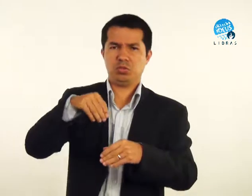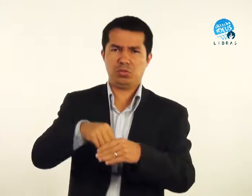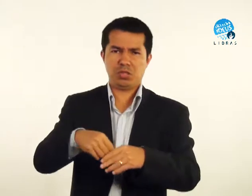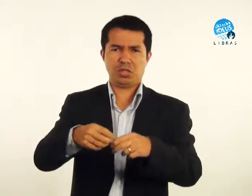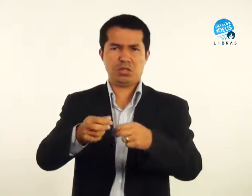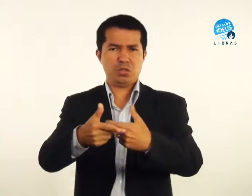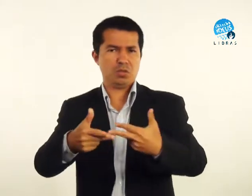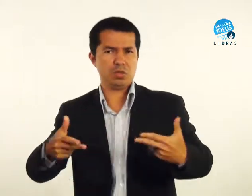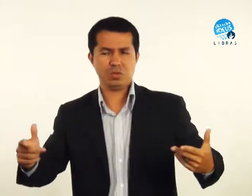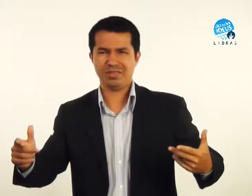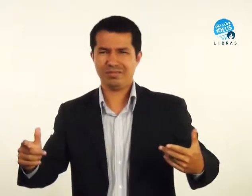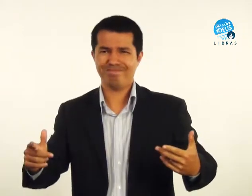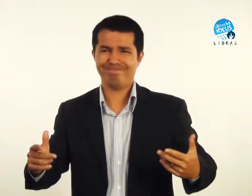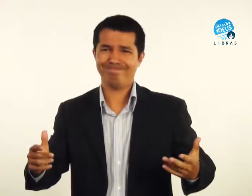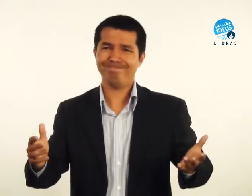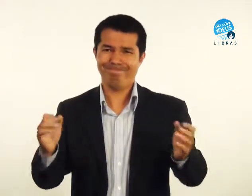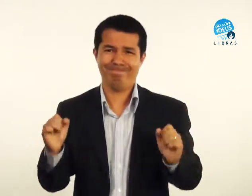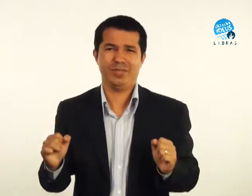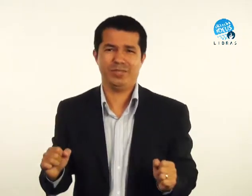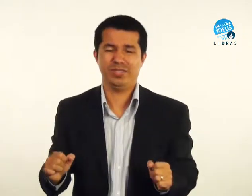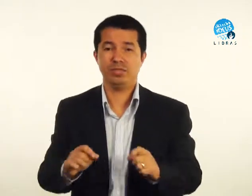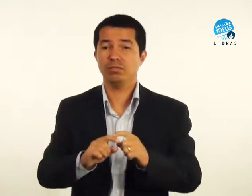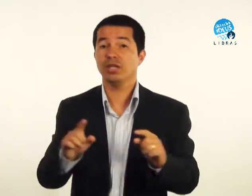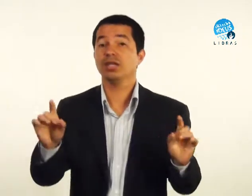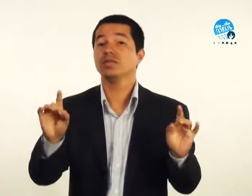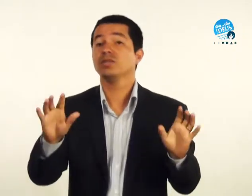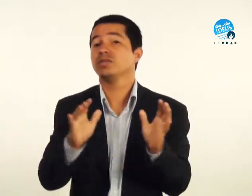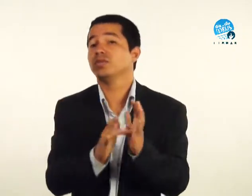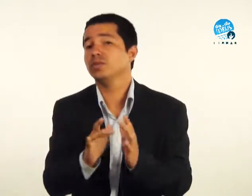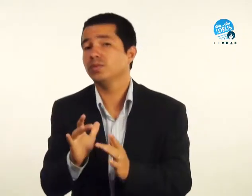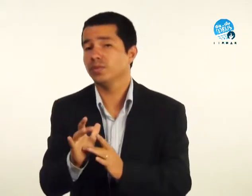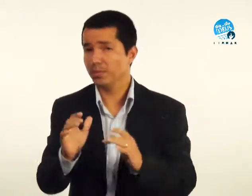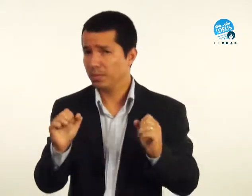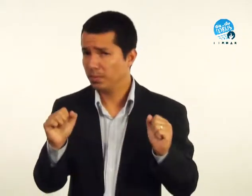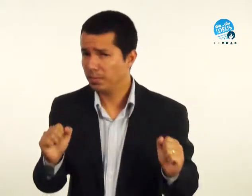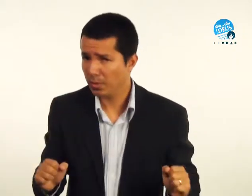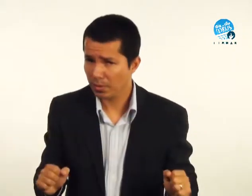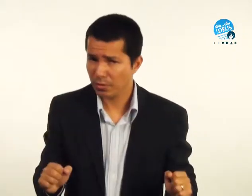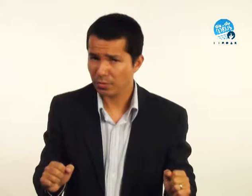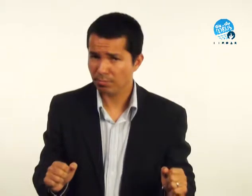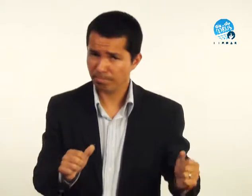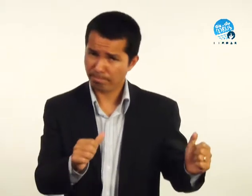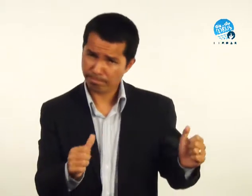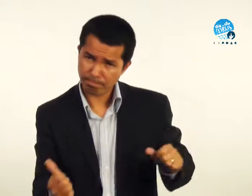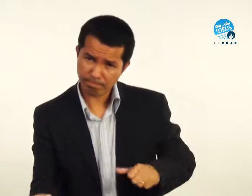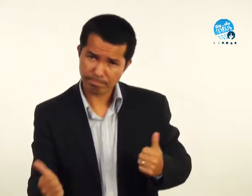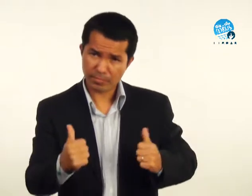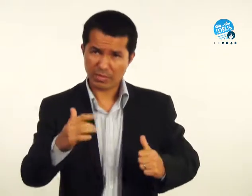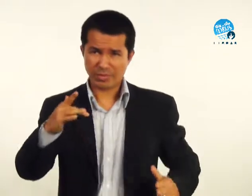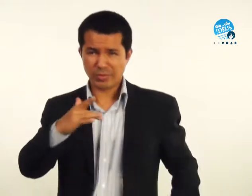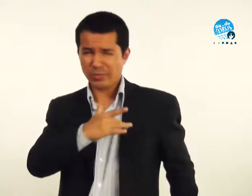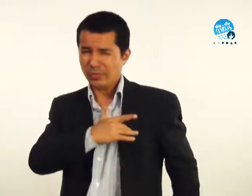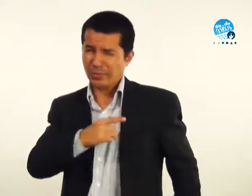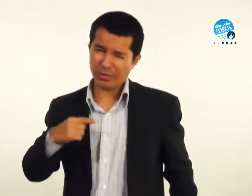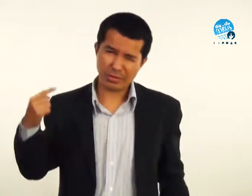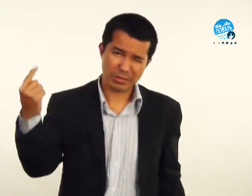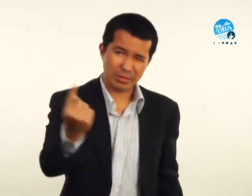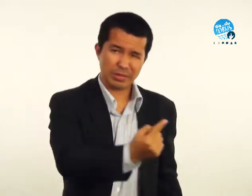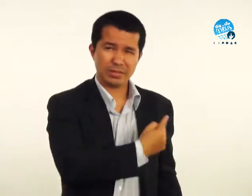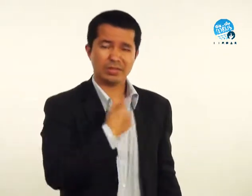o momento do dízimo. Mas só Jesus pode batizar com o seu Espírito Santo, entrar na nossa